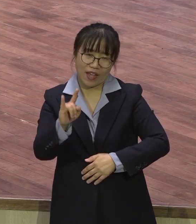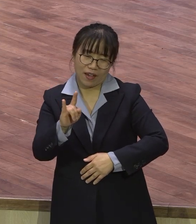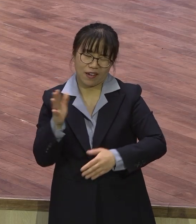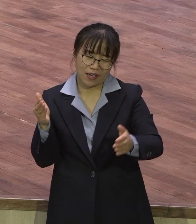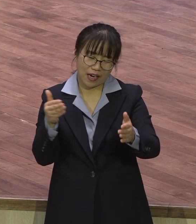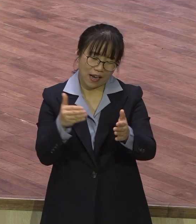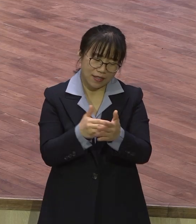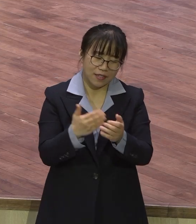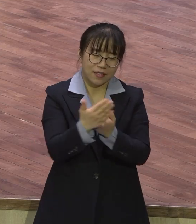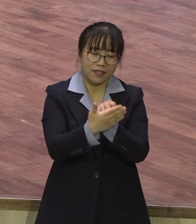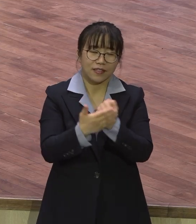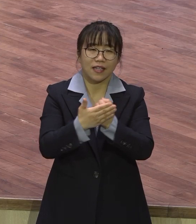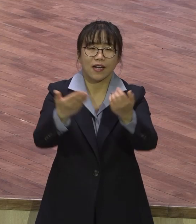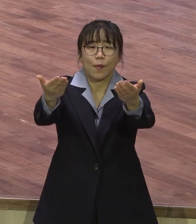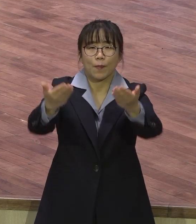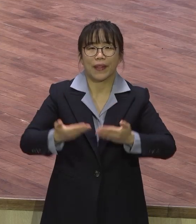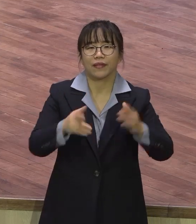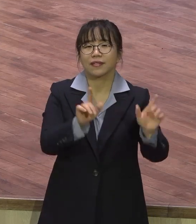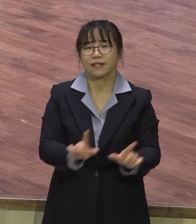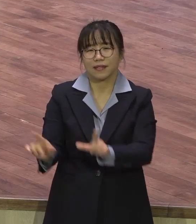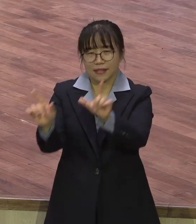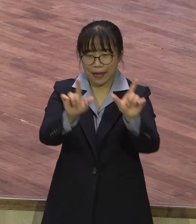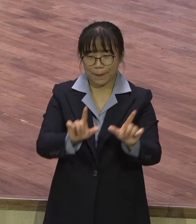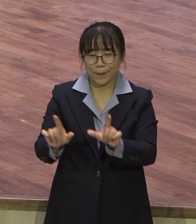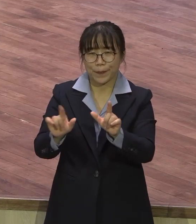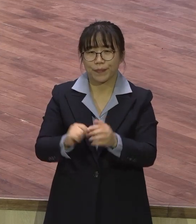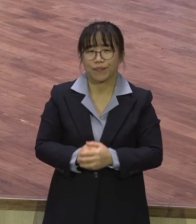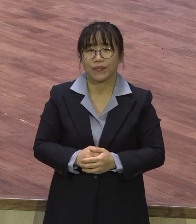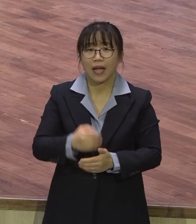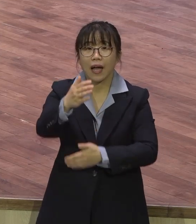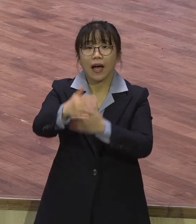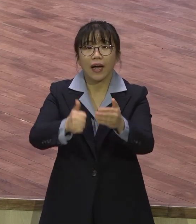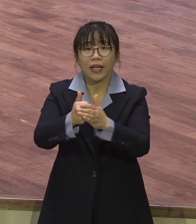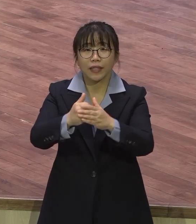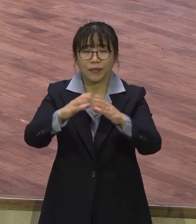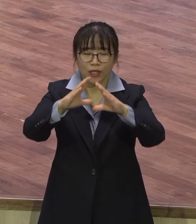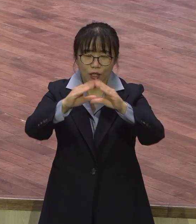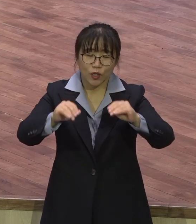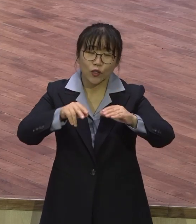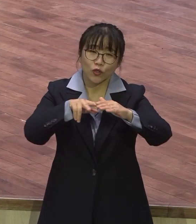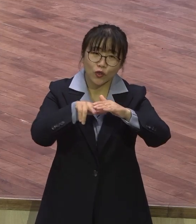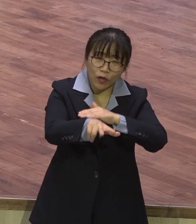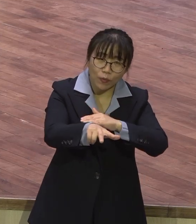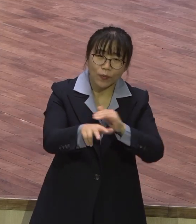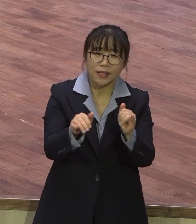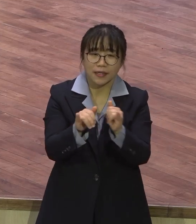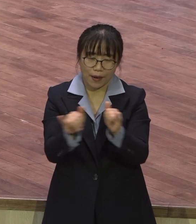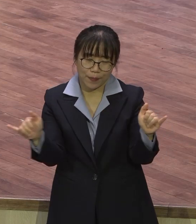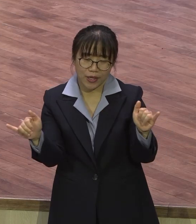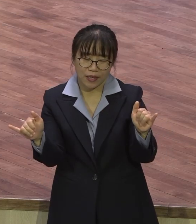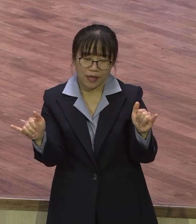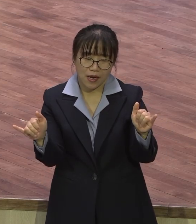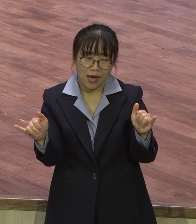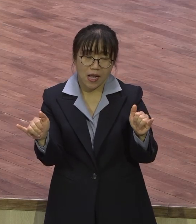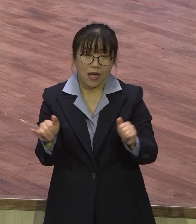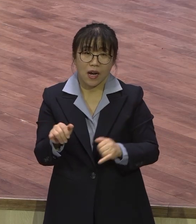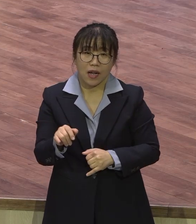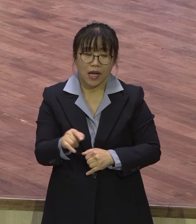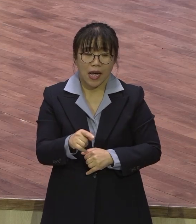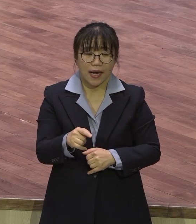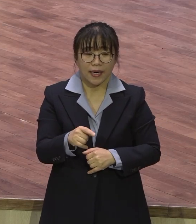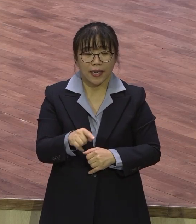은혜를 받은 천 대까지 하나님은 출애급한 이스라엘 백성들과 이 신의 산에서 은약을 체결하십니다